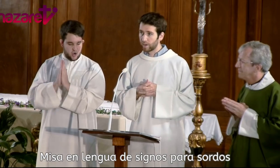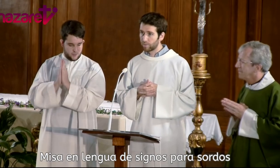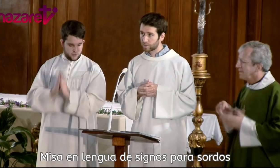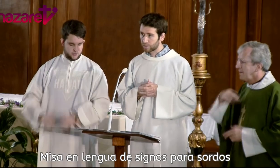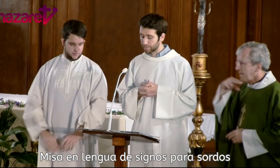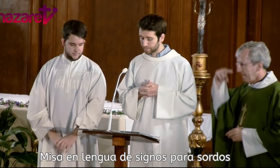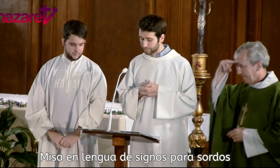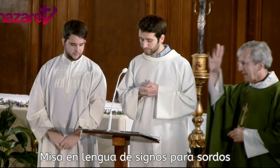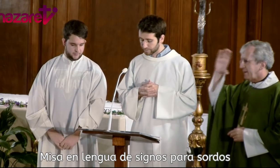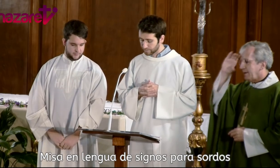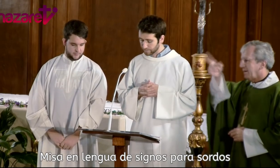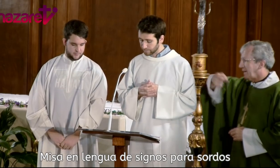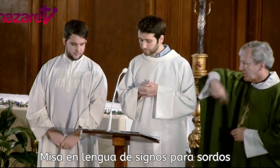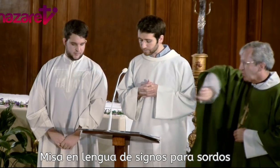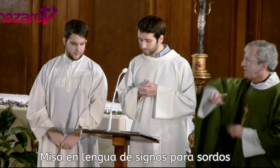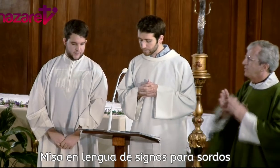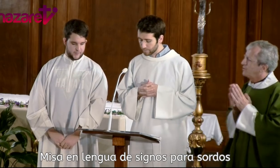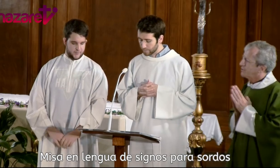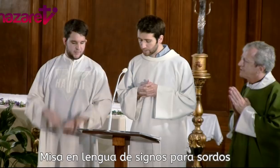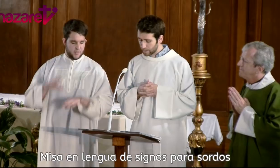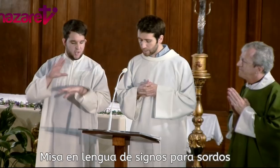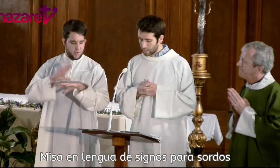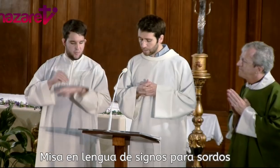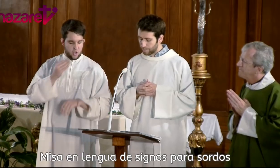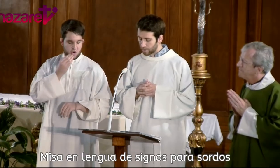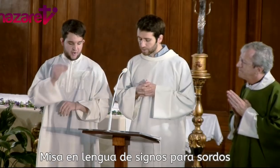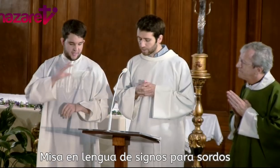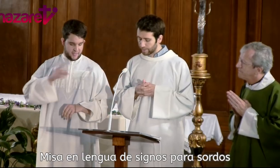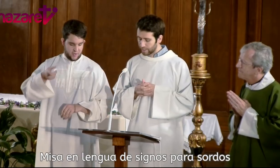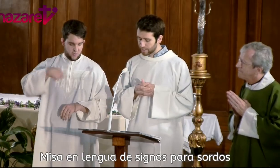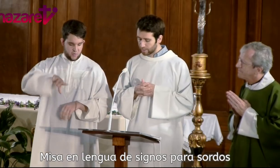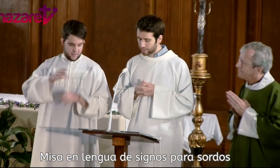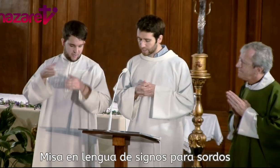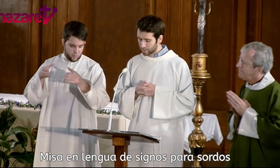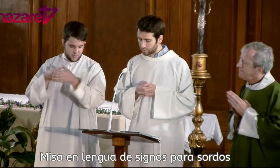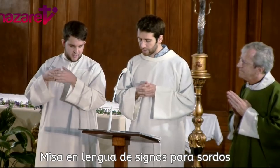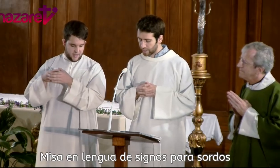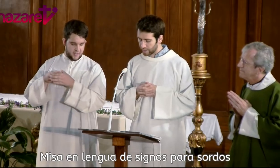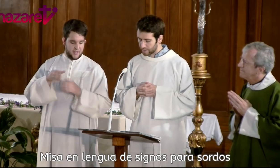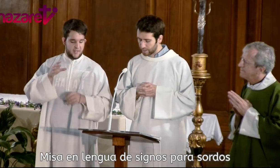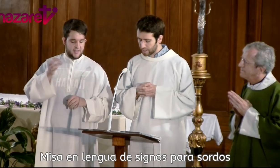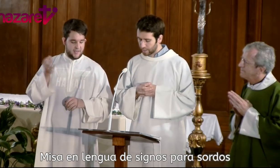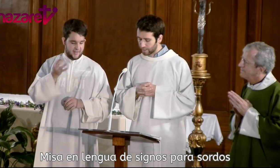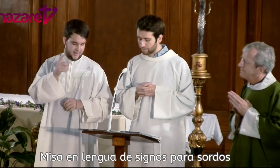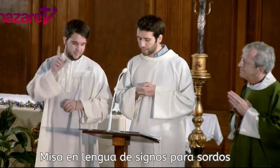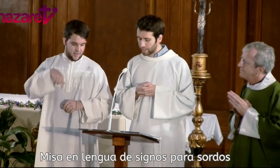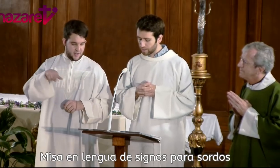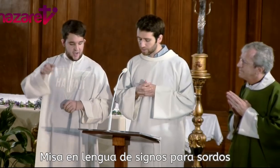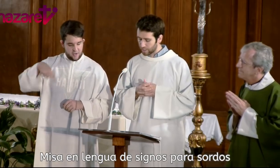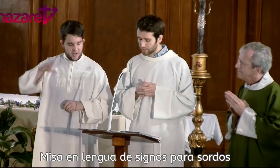Oremos. Padre, escúchanos. Por los jóvenes de nuestras comunidades, que también ellos